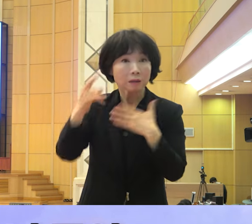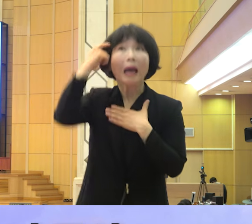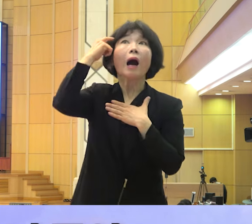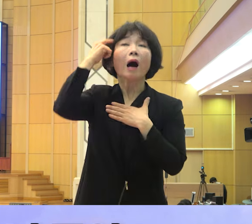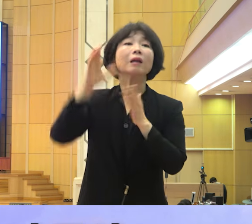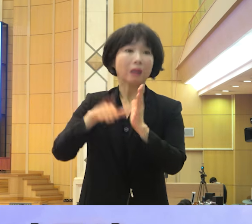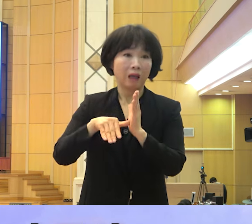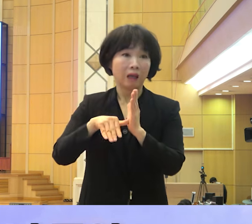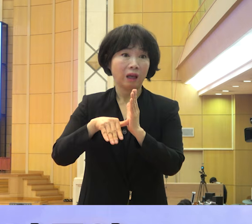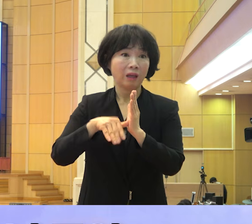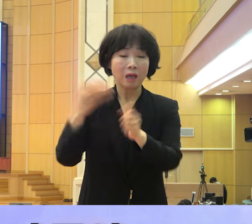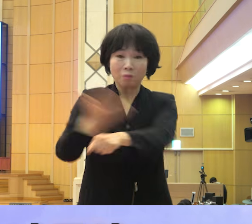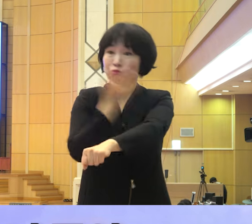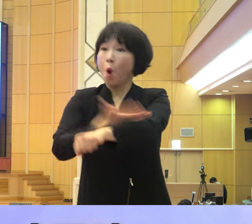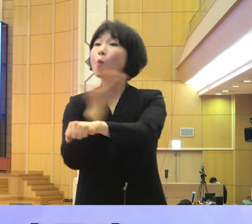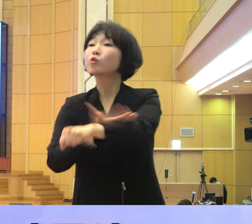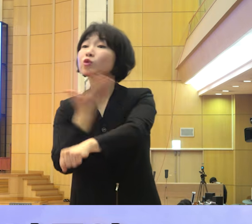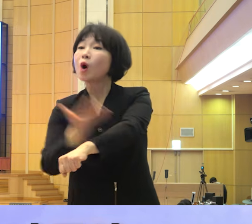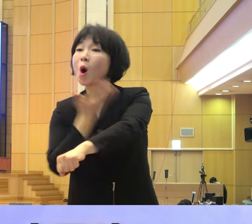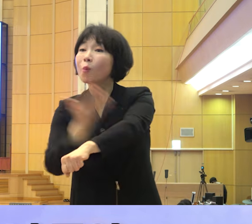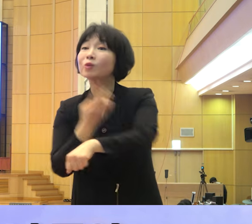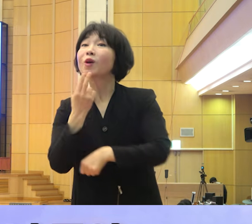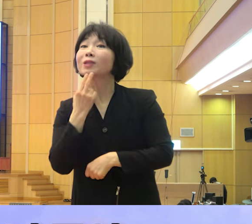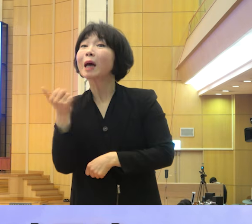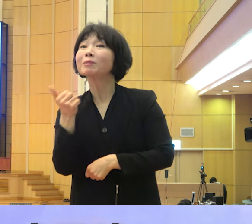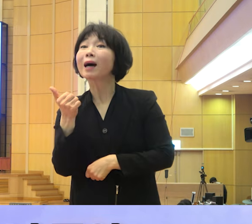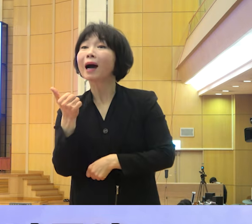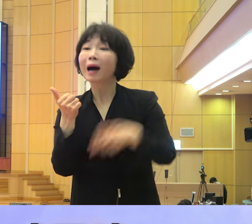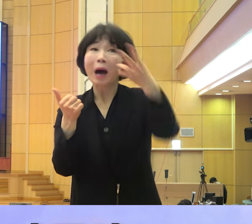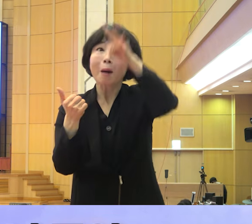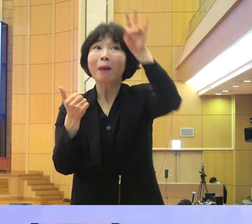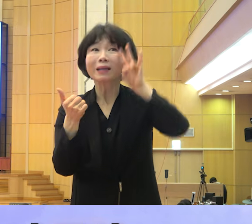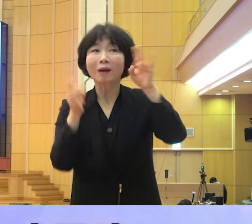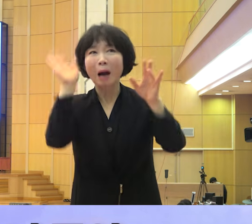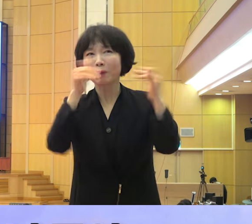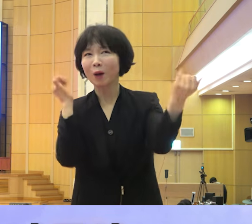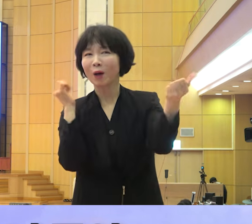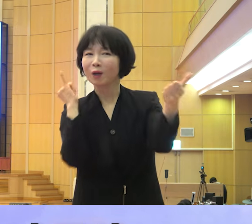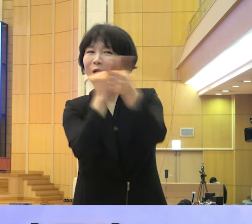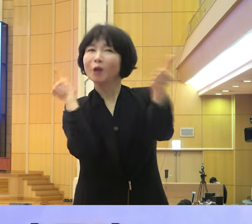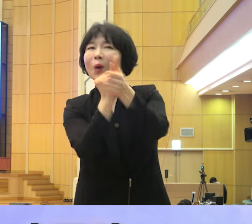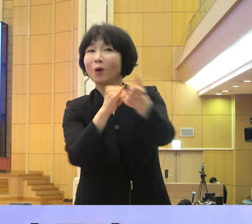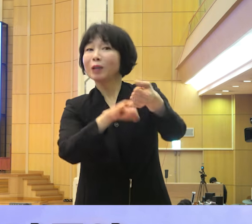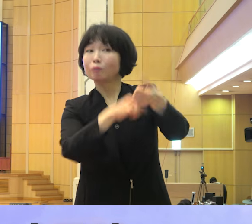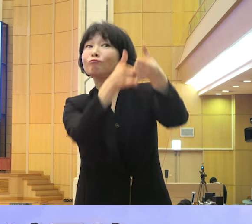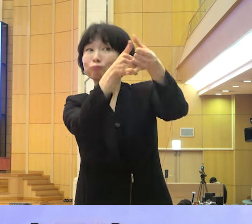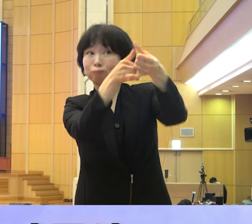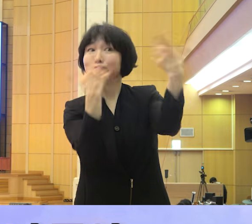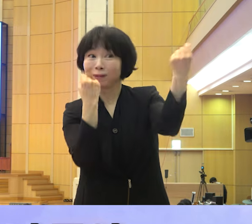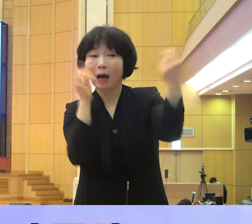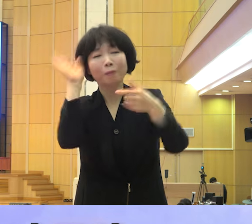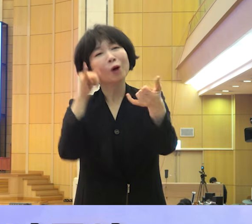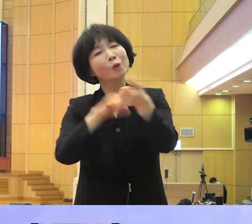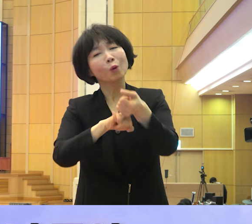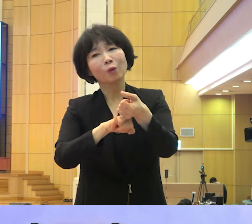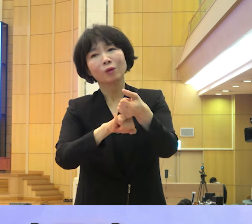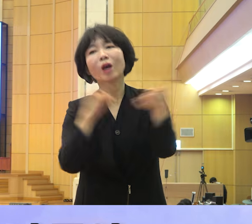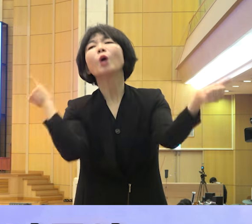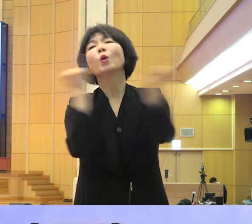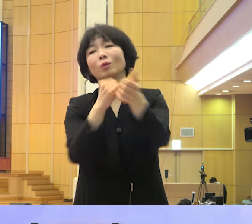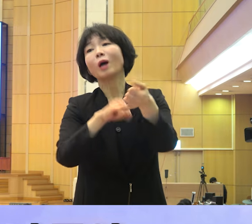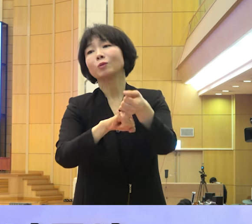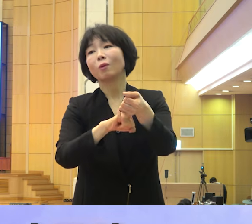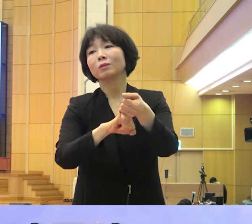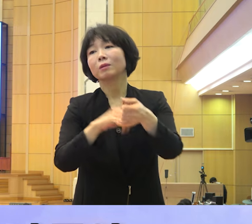요셉이가 마리아랑 정혼하기로 돼 있는데, 정혼했는데 마리아가